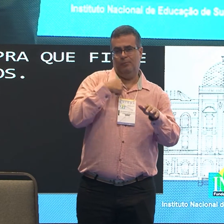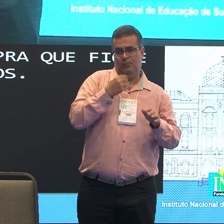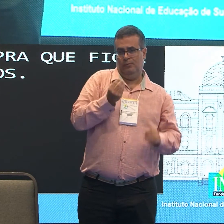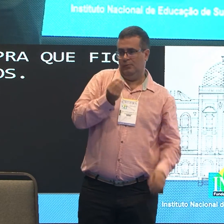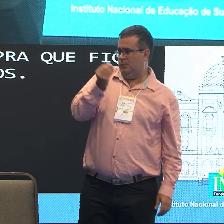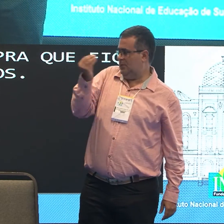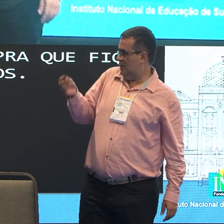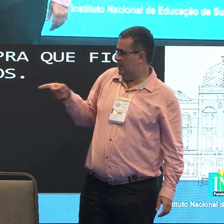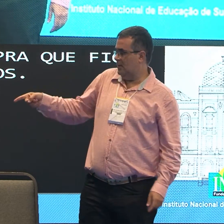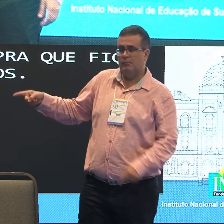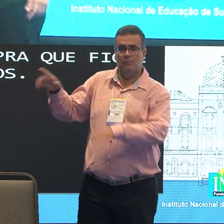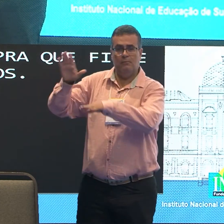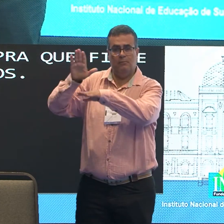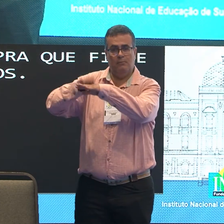Essa questão da disseminação também.